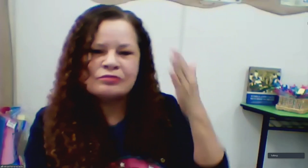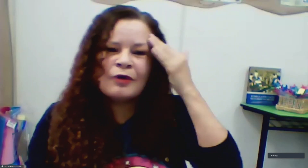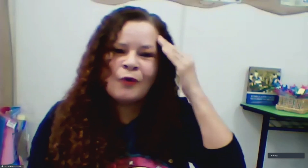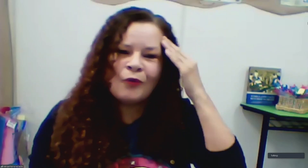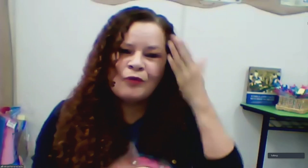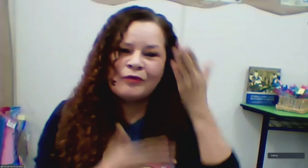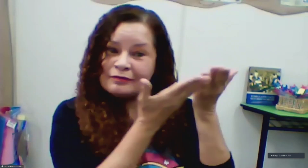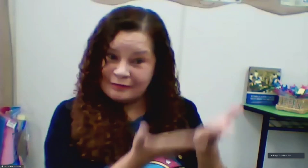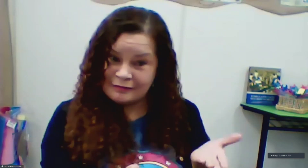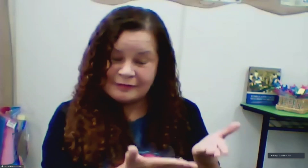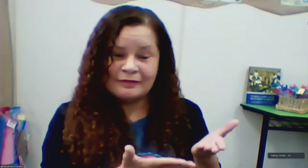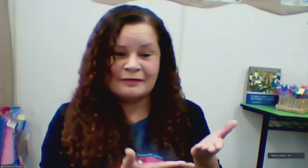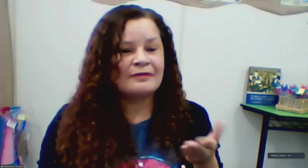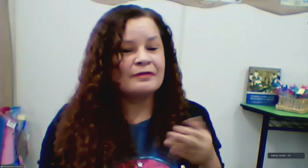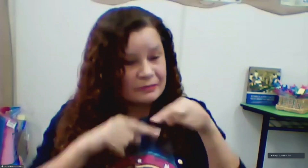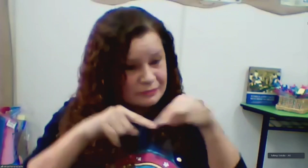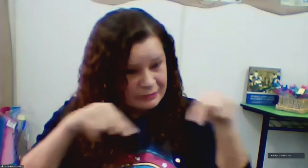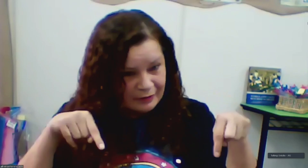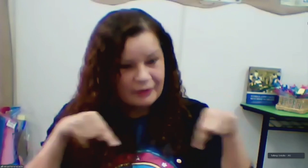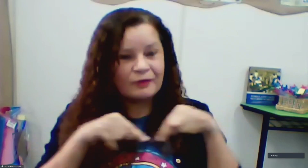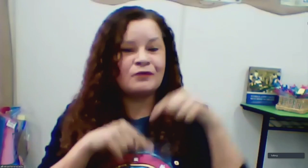sala específica.